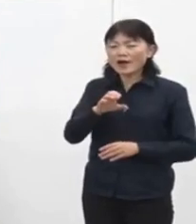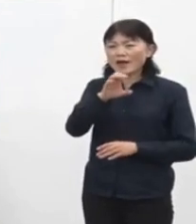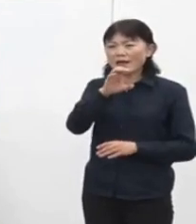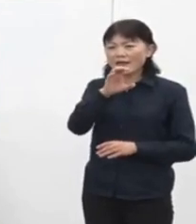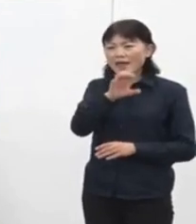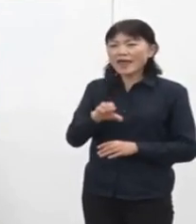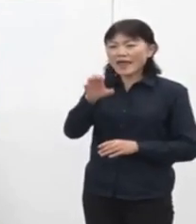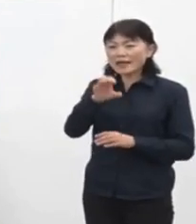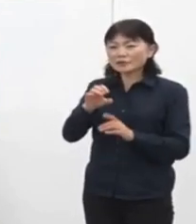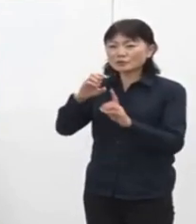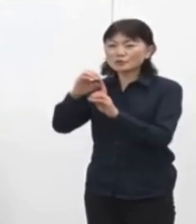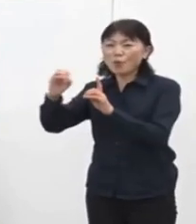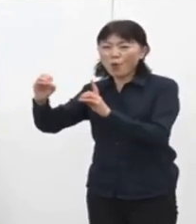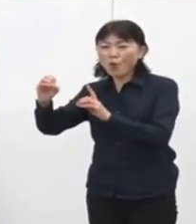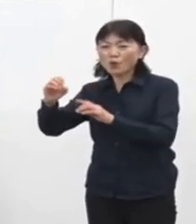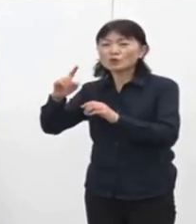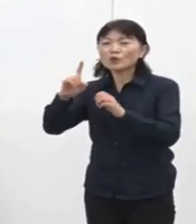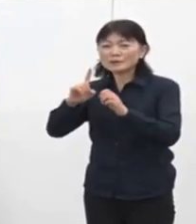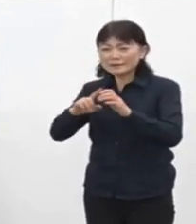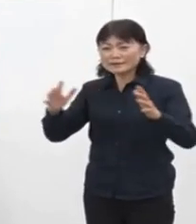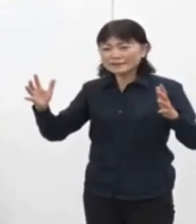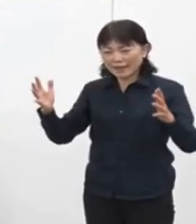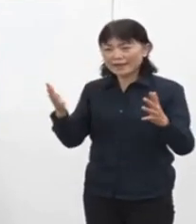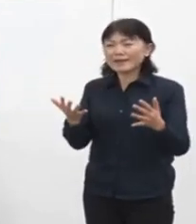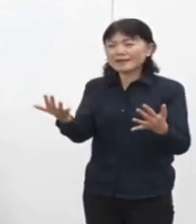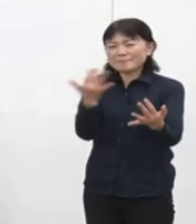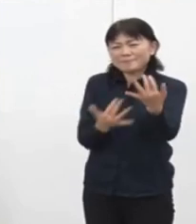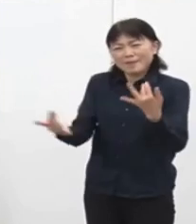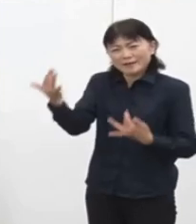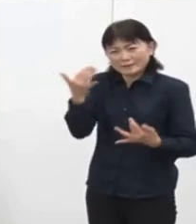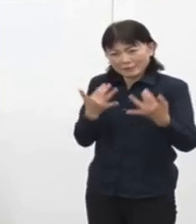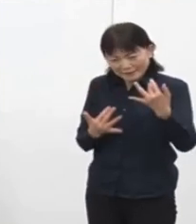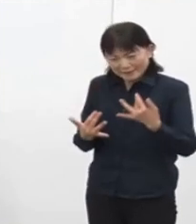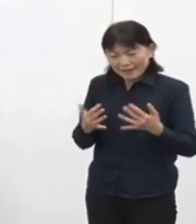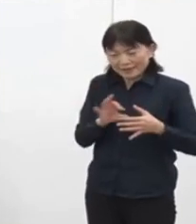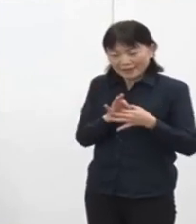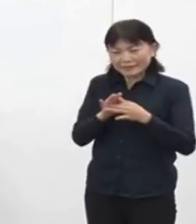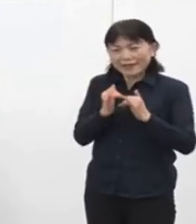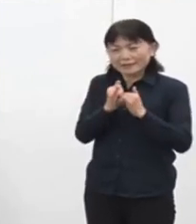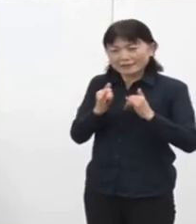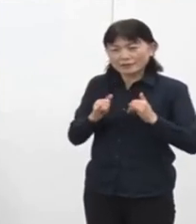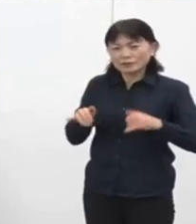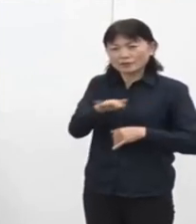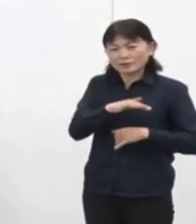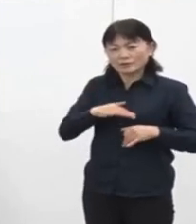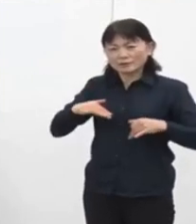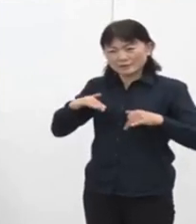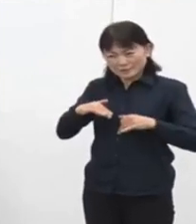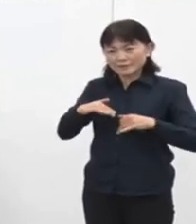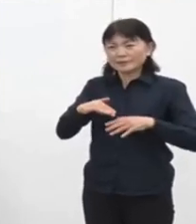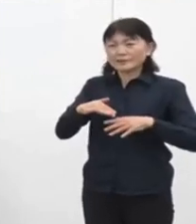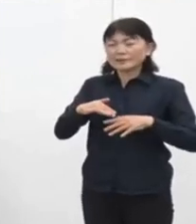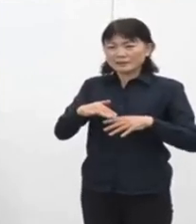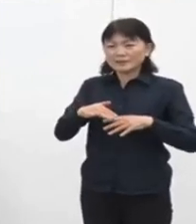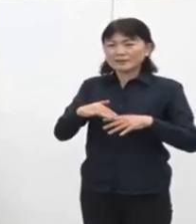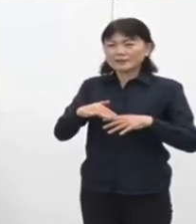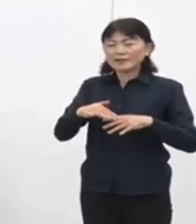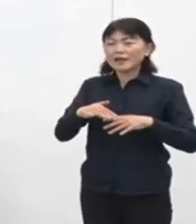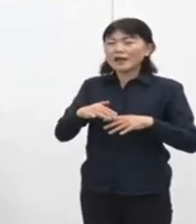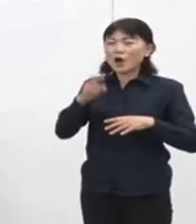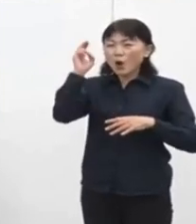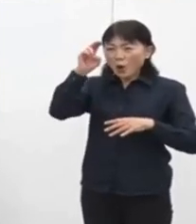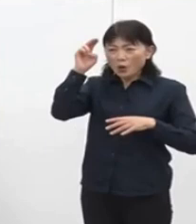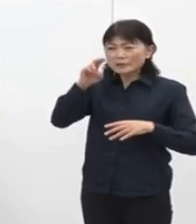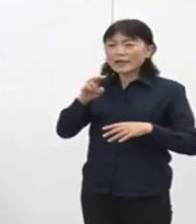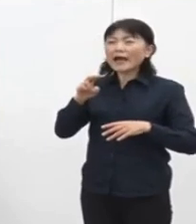ね、多くの方がここに集って、そしてあの関係者の皆さんとともにあの大阪に来ていただく方をもう歓迎してです